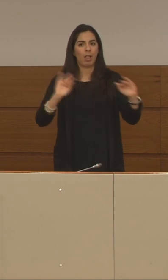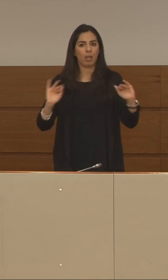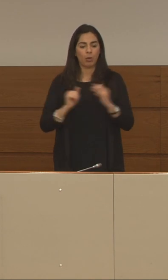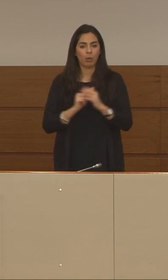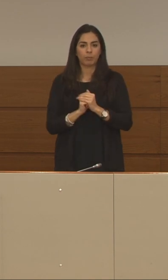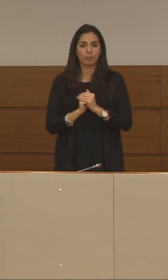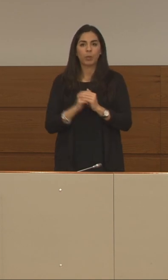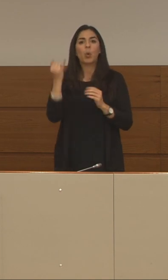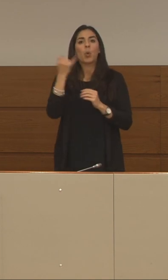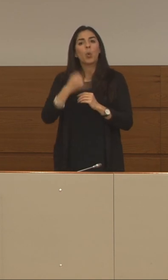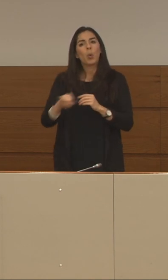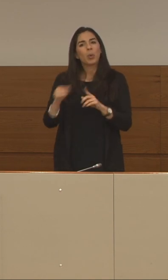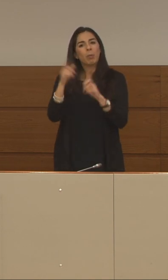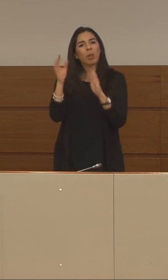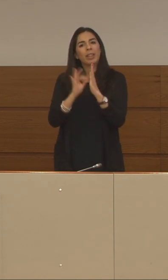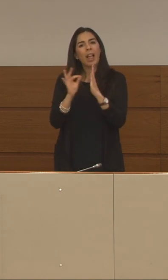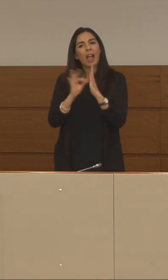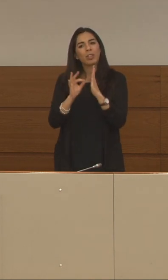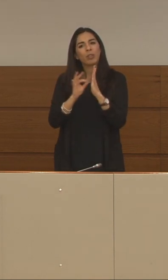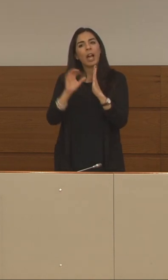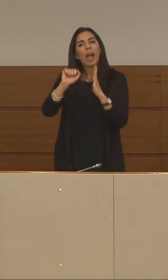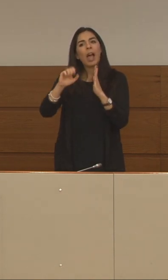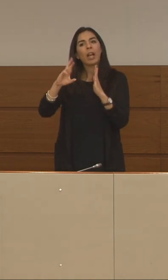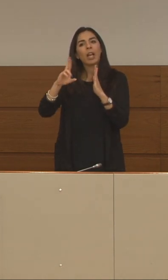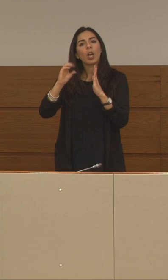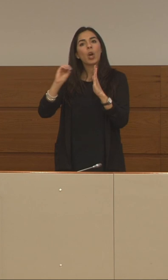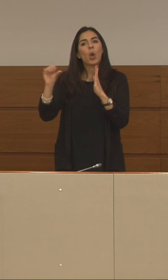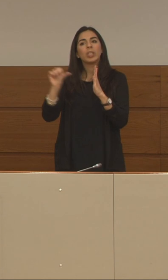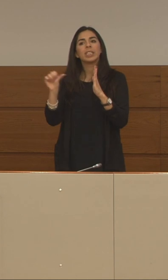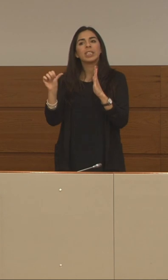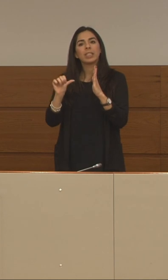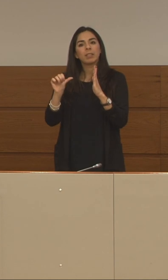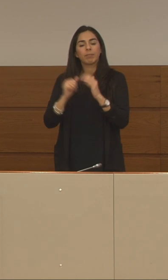la cross per quanto riguarda il